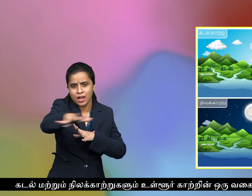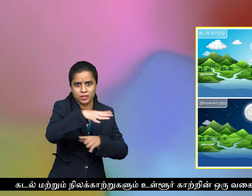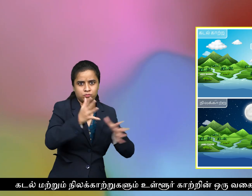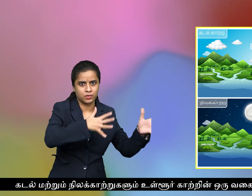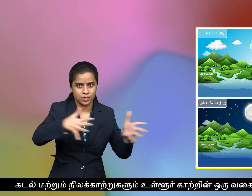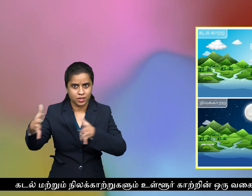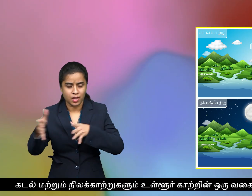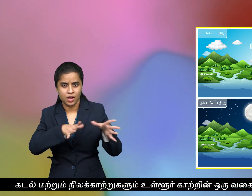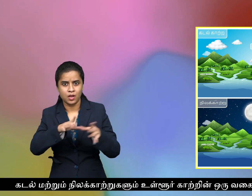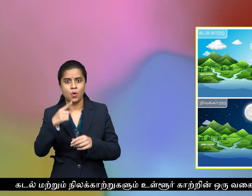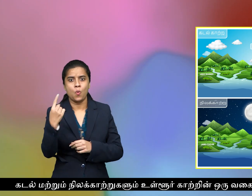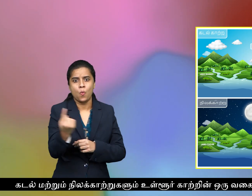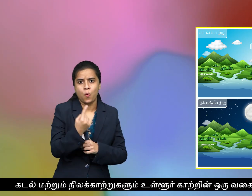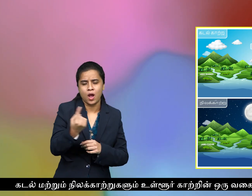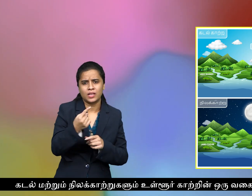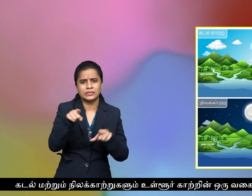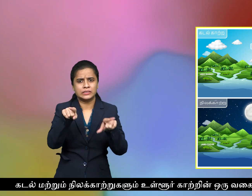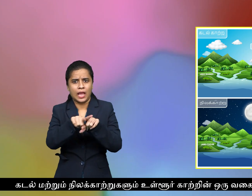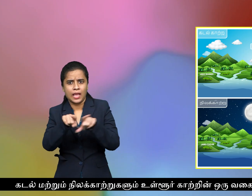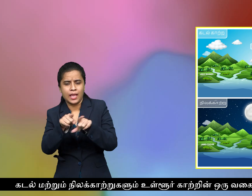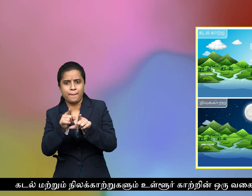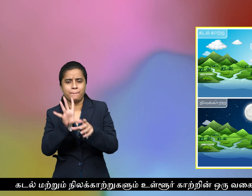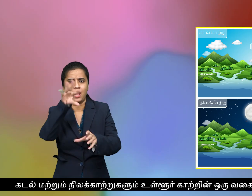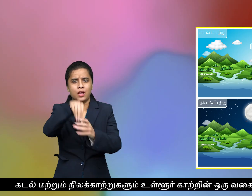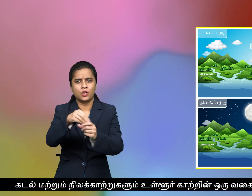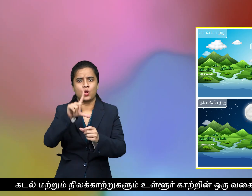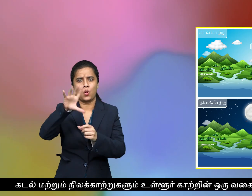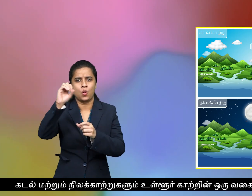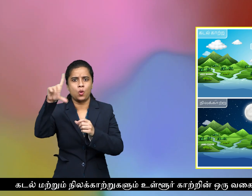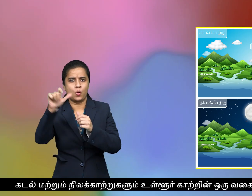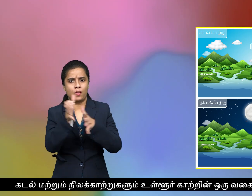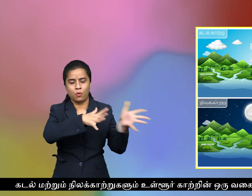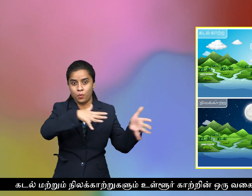கடல் மற்றும் நிலக்காற்றுகளும் உள்ளூர் காற்றின் ஒரு வகையாகும்.